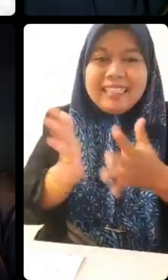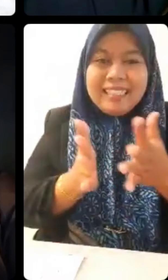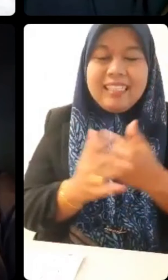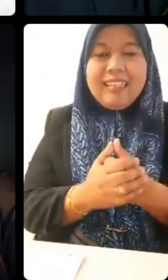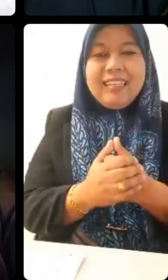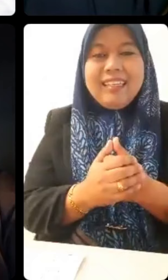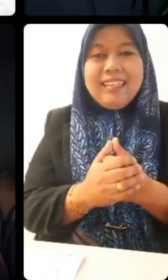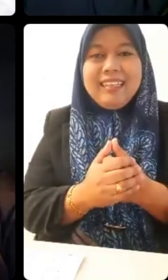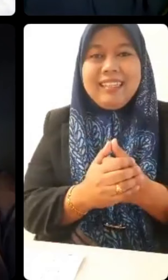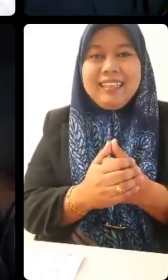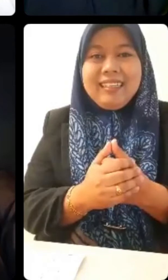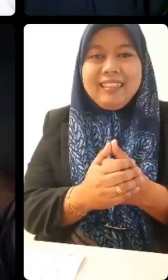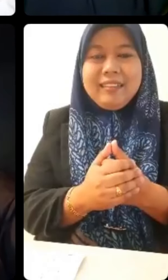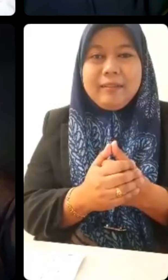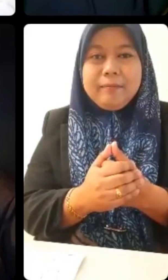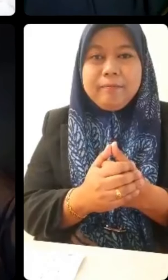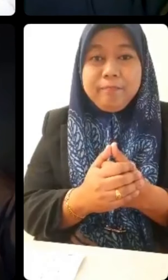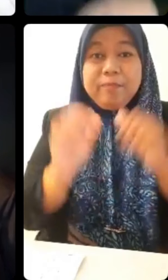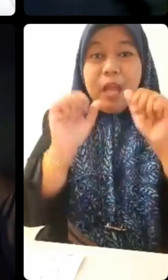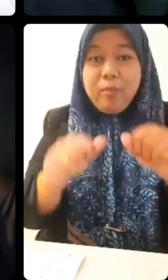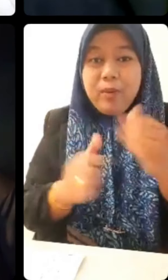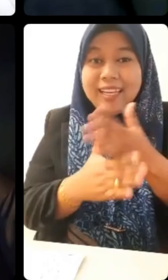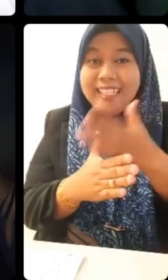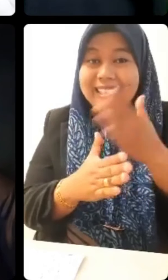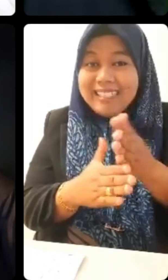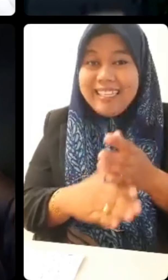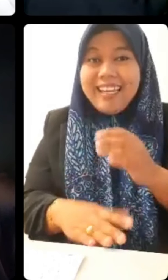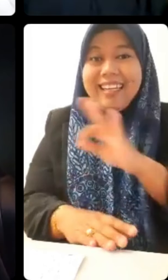akaun Twitter, TikTok dan juga Instagram.